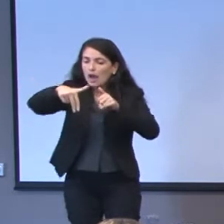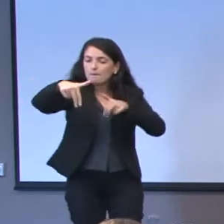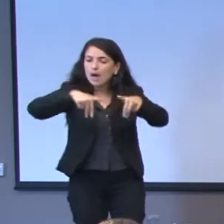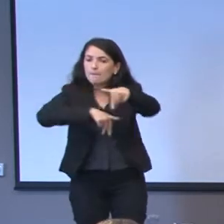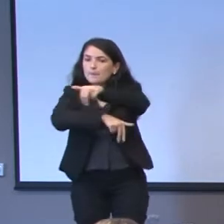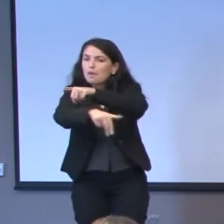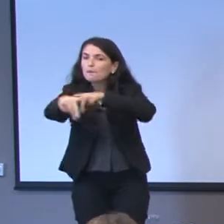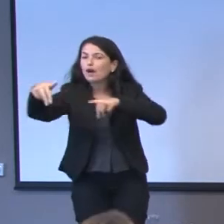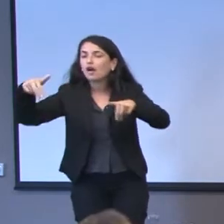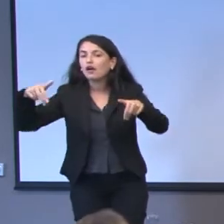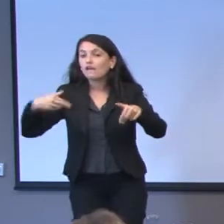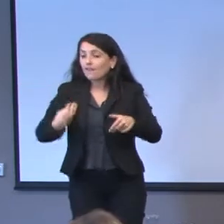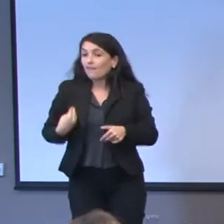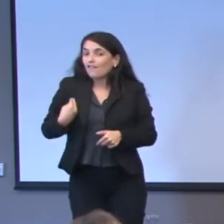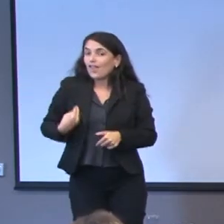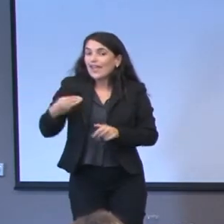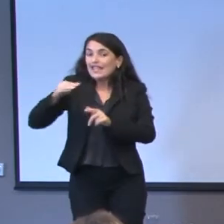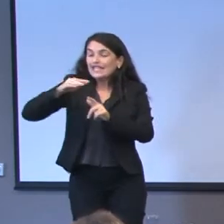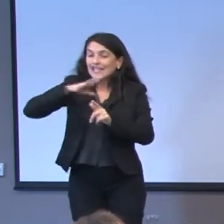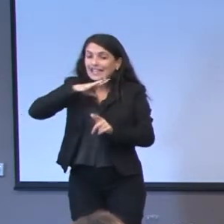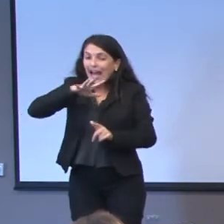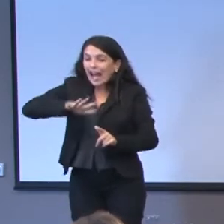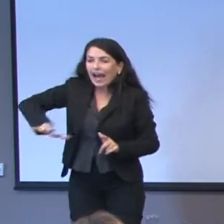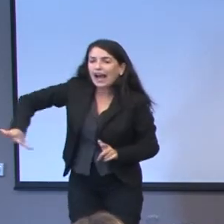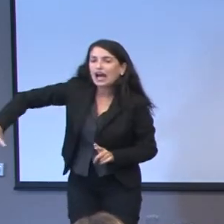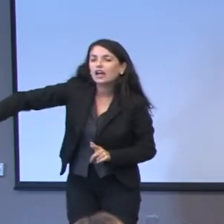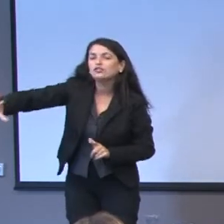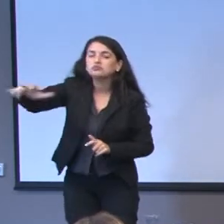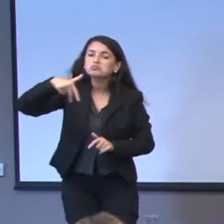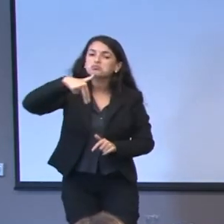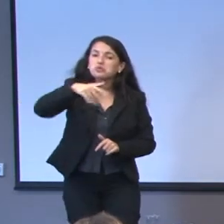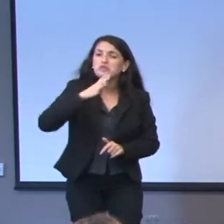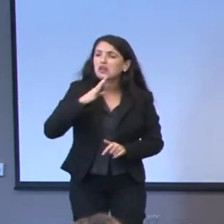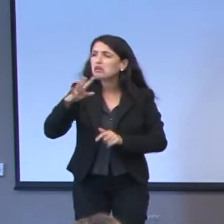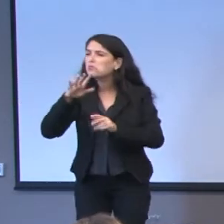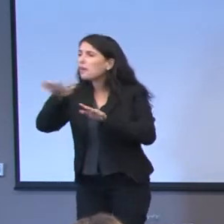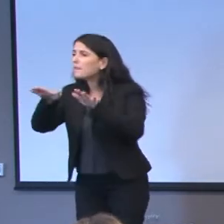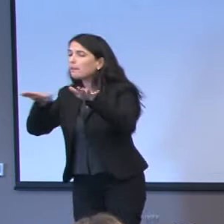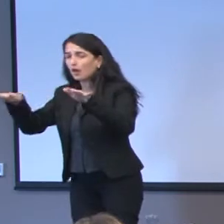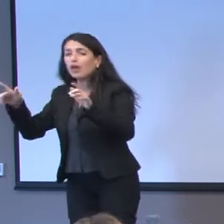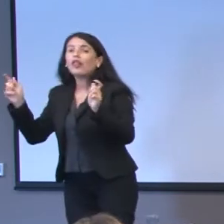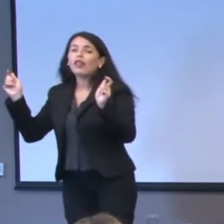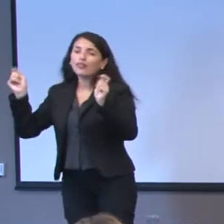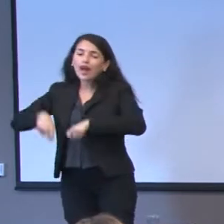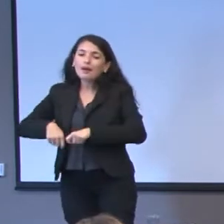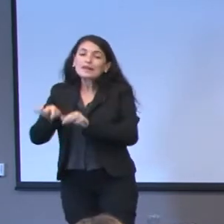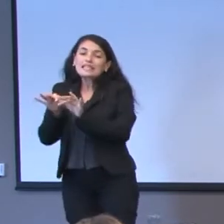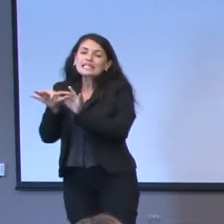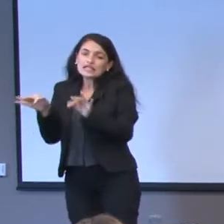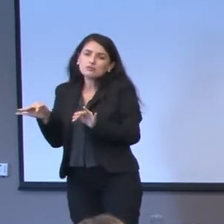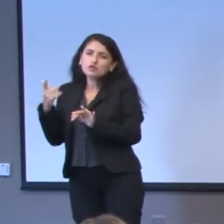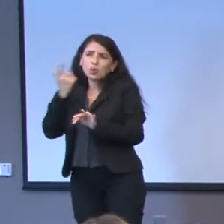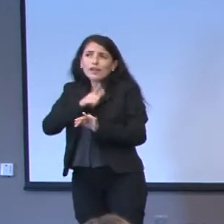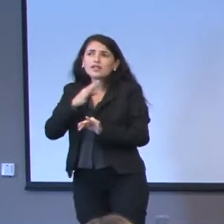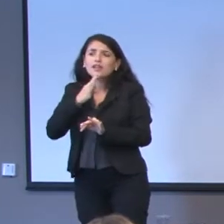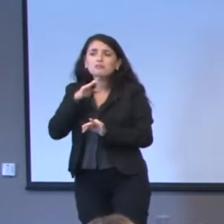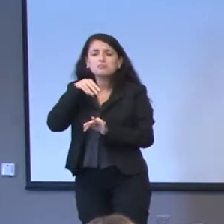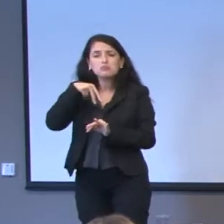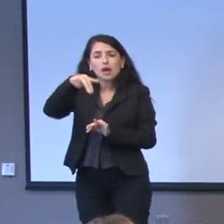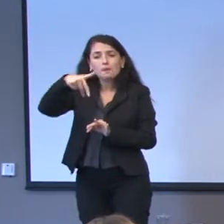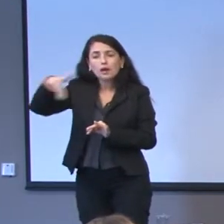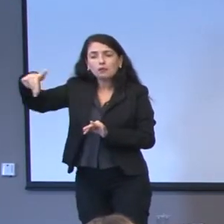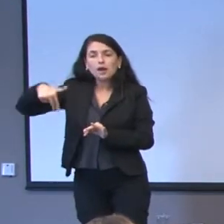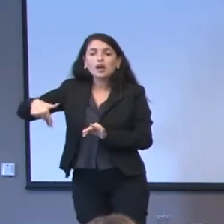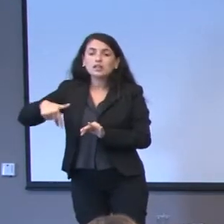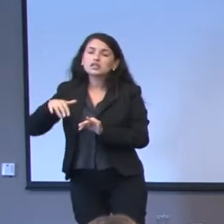transitar, viver a cidade, viver as complexidades da vida, ela pode ser mais simples para uma